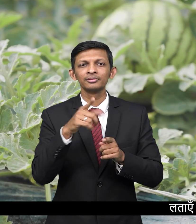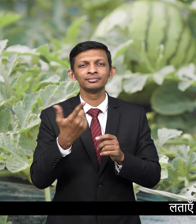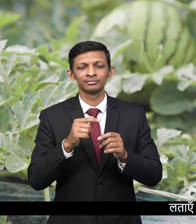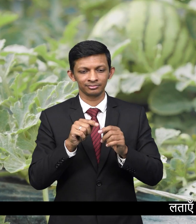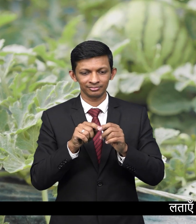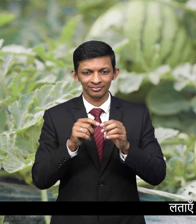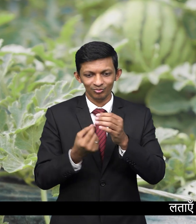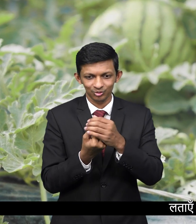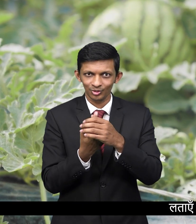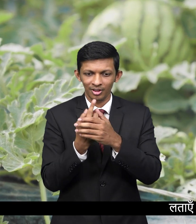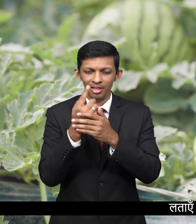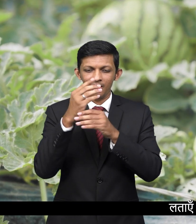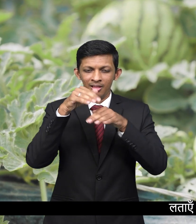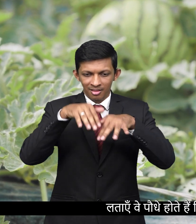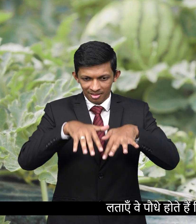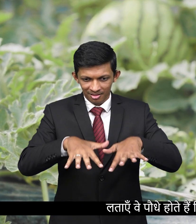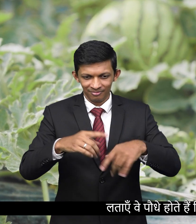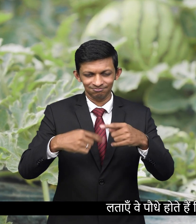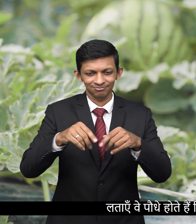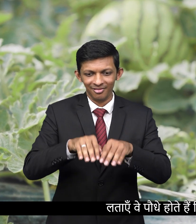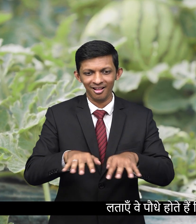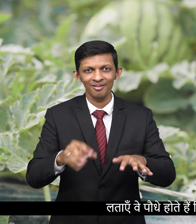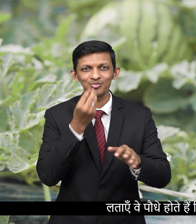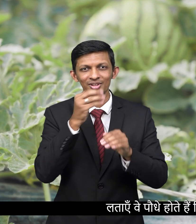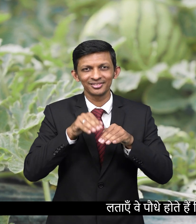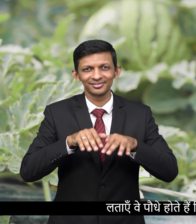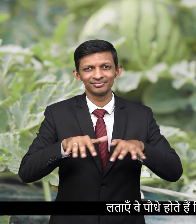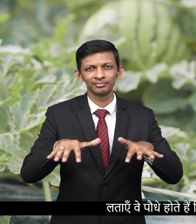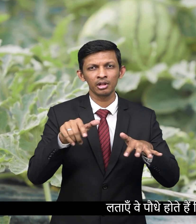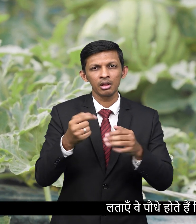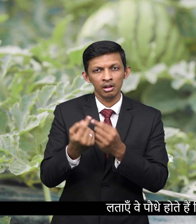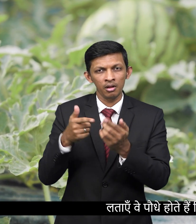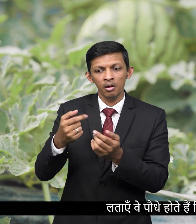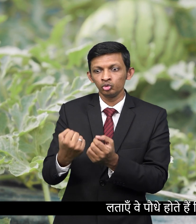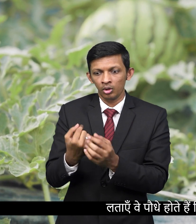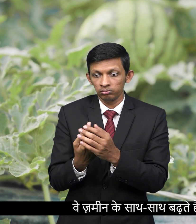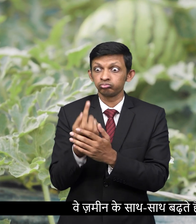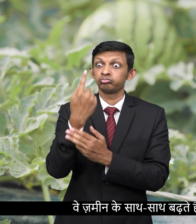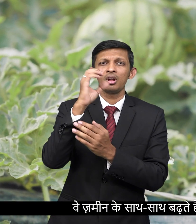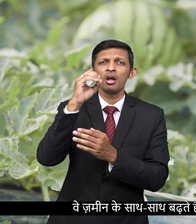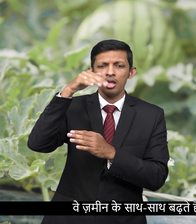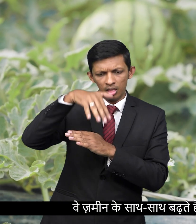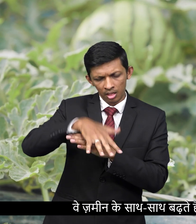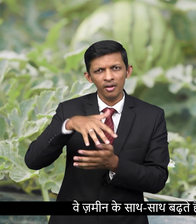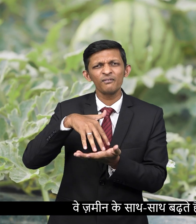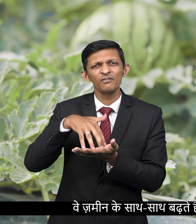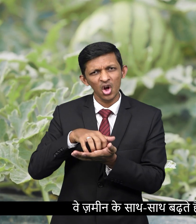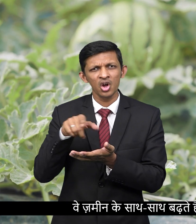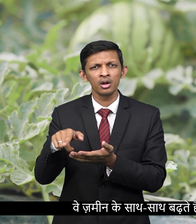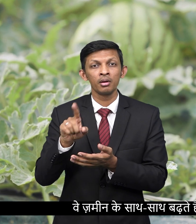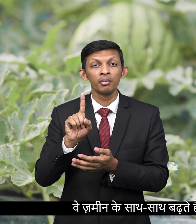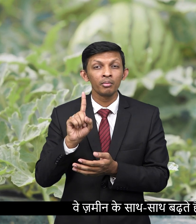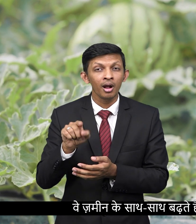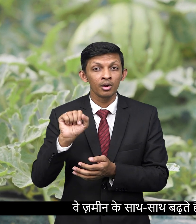लताएं, क्रीपर्स। लताएं वे पौधे हैं जिनके तने कमजोर होते हैं। वे जमीन के साथ साथ बढ़ते